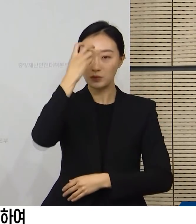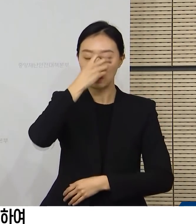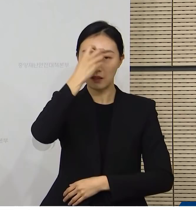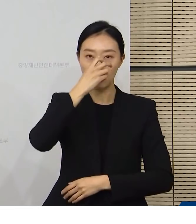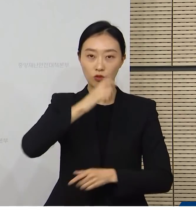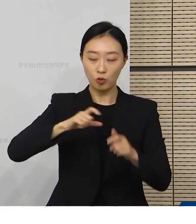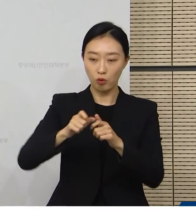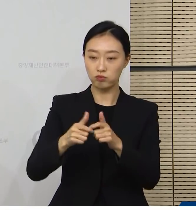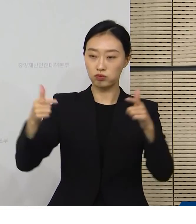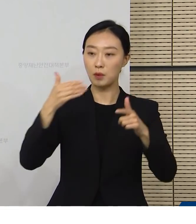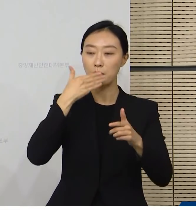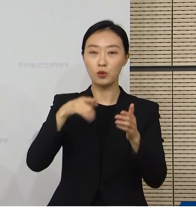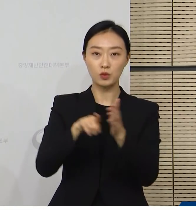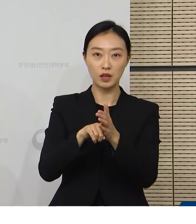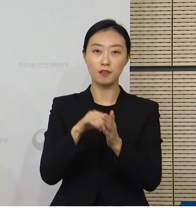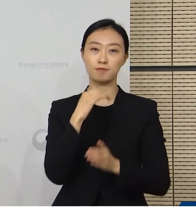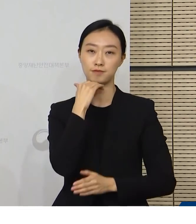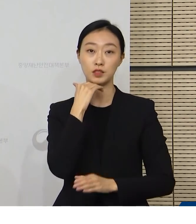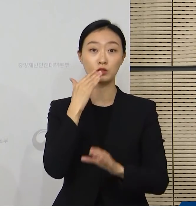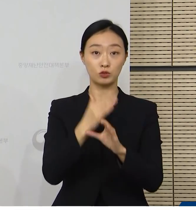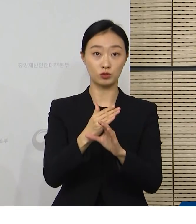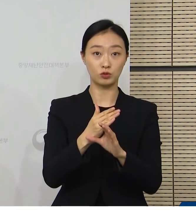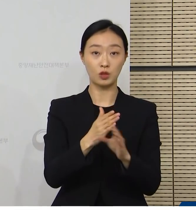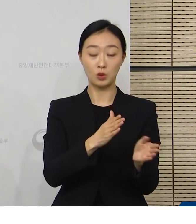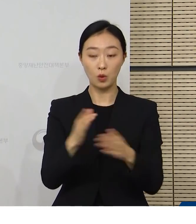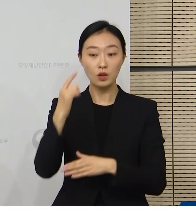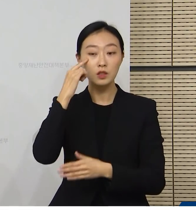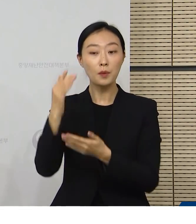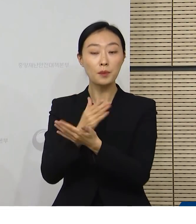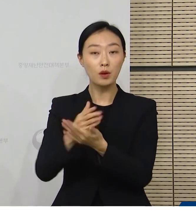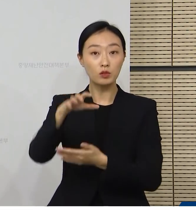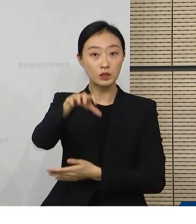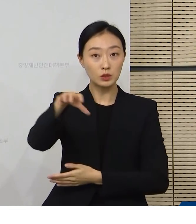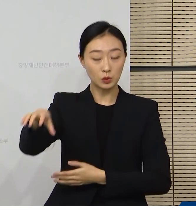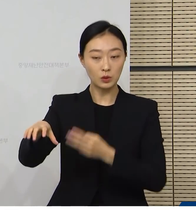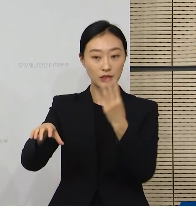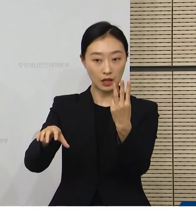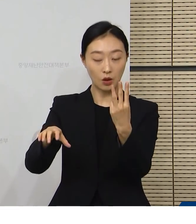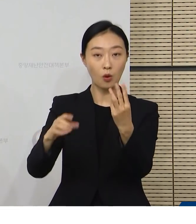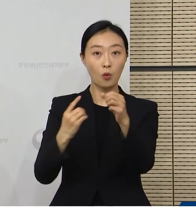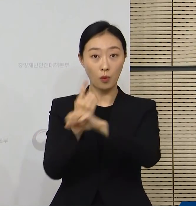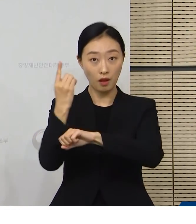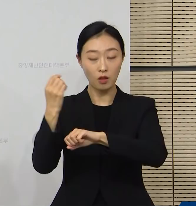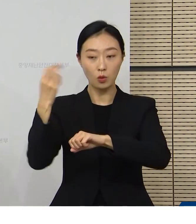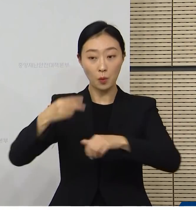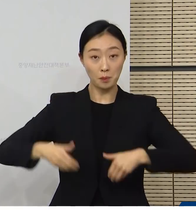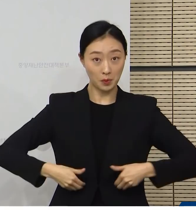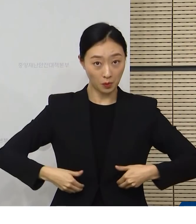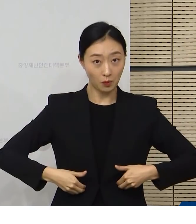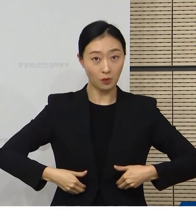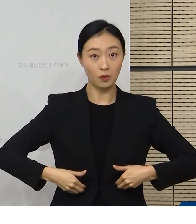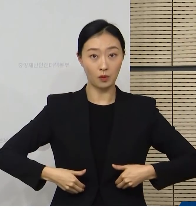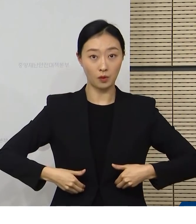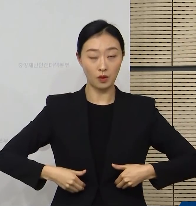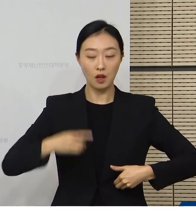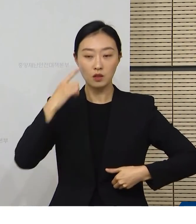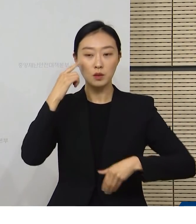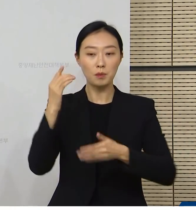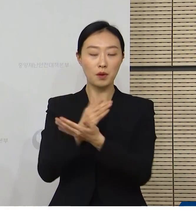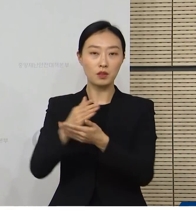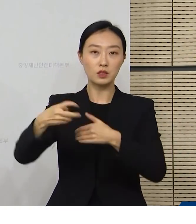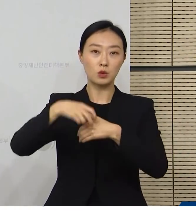있습니다. 또한 선별진료소 3개소 이외에 필요한 경우 선별진료소를 즉각